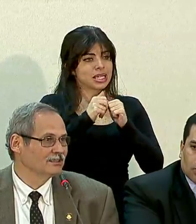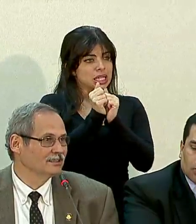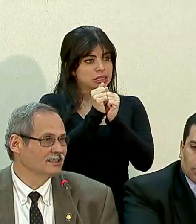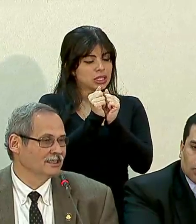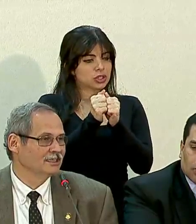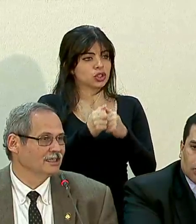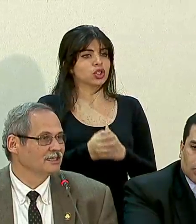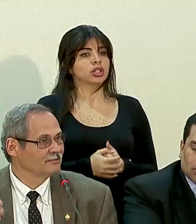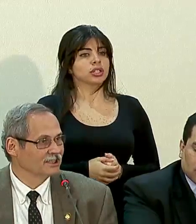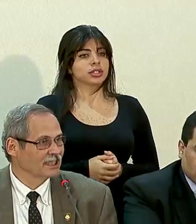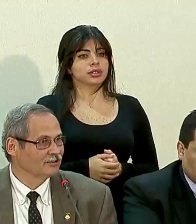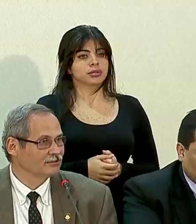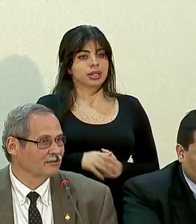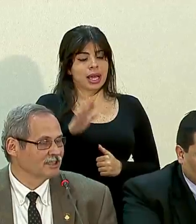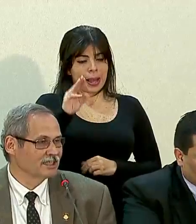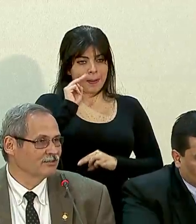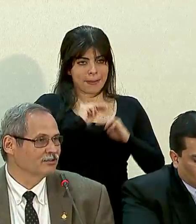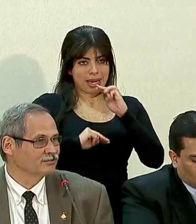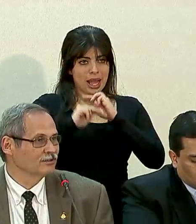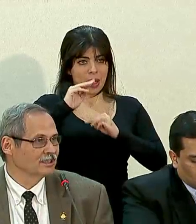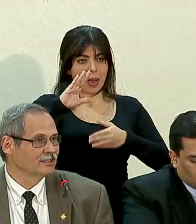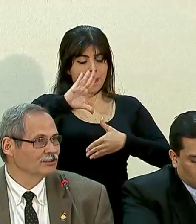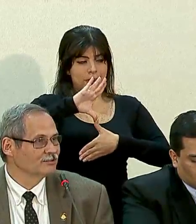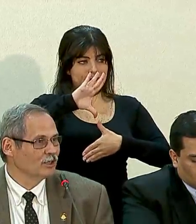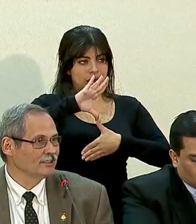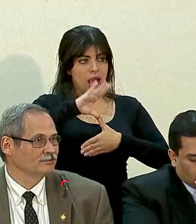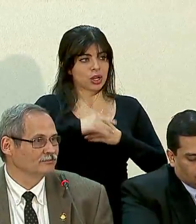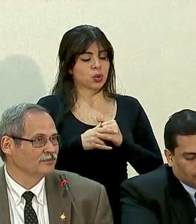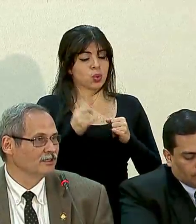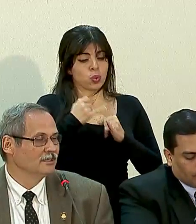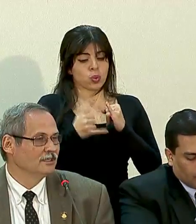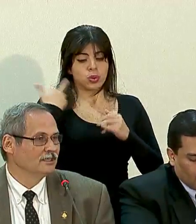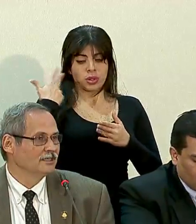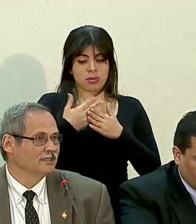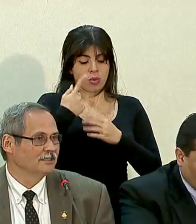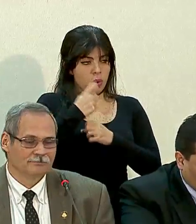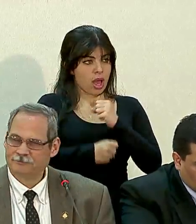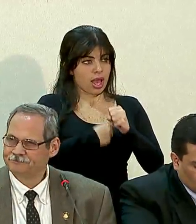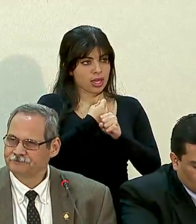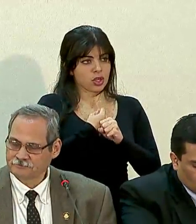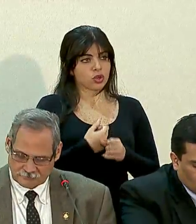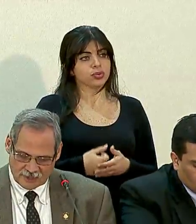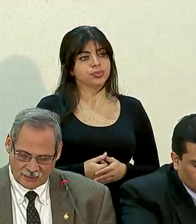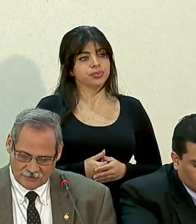chayote en el mercado americano en el último año.